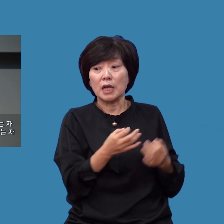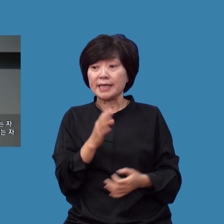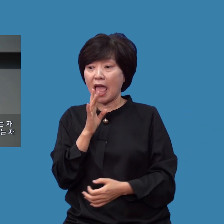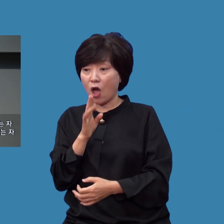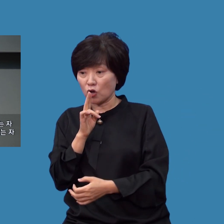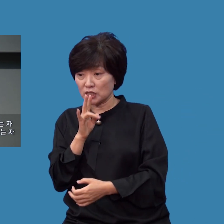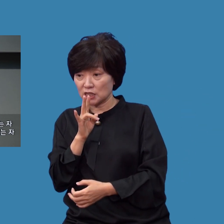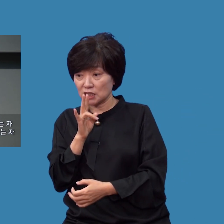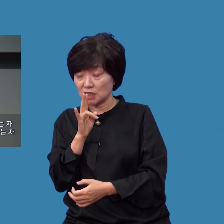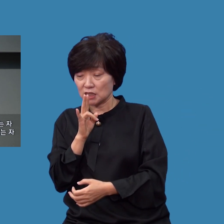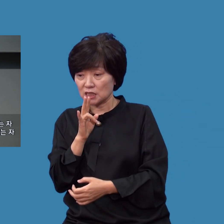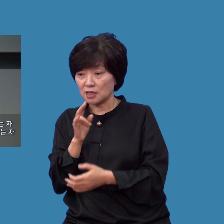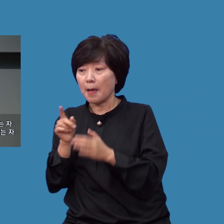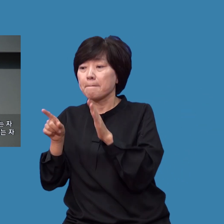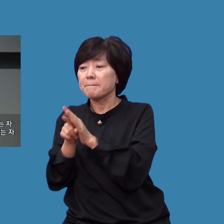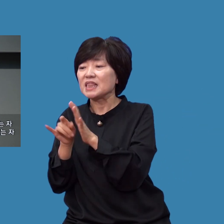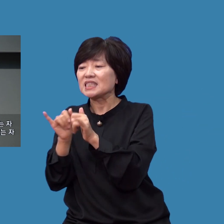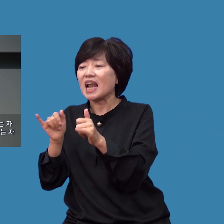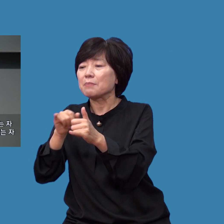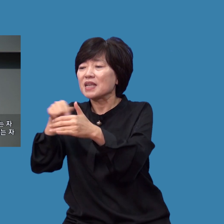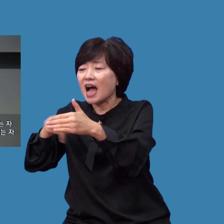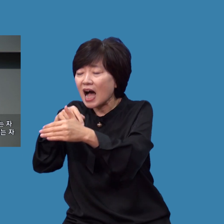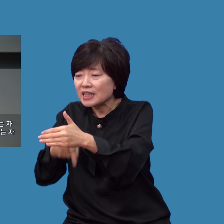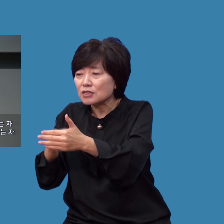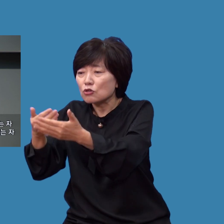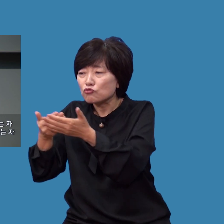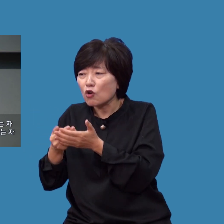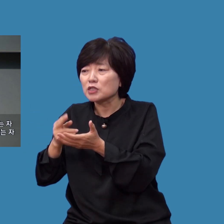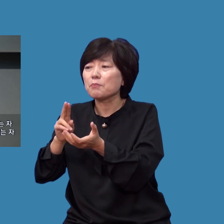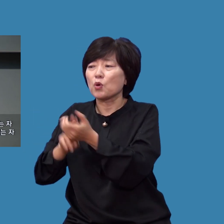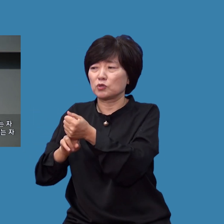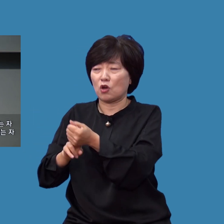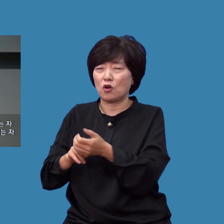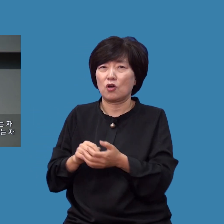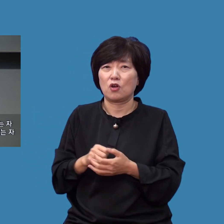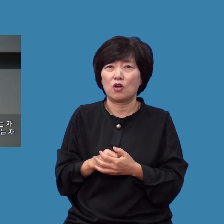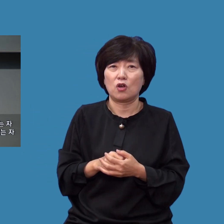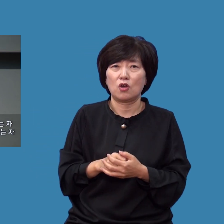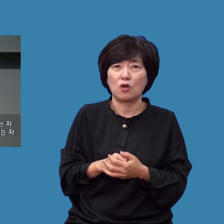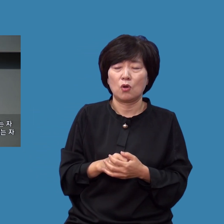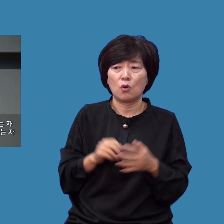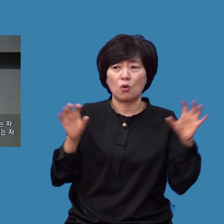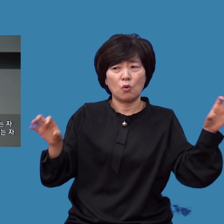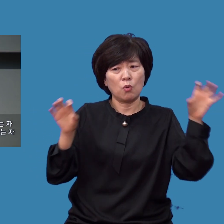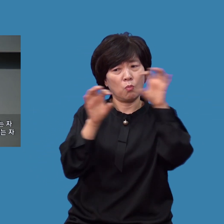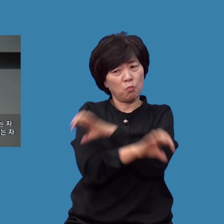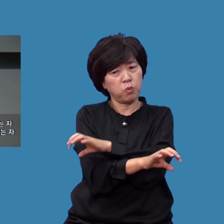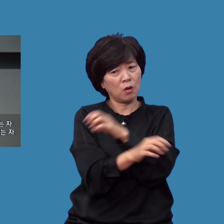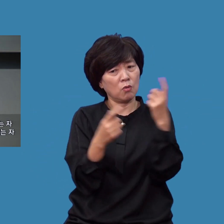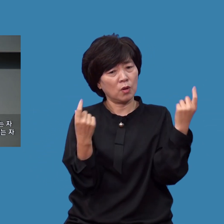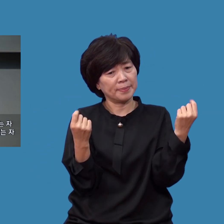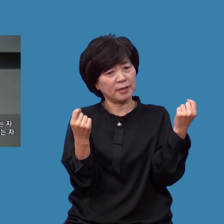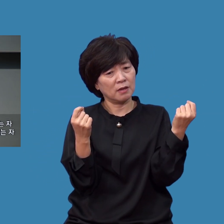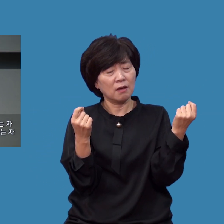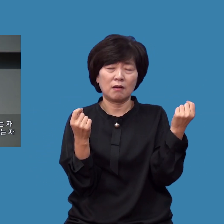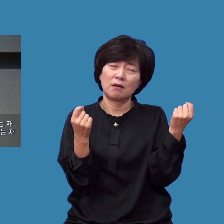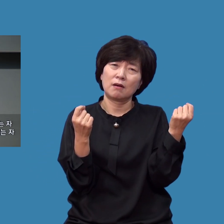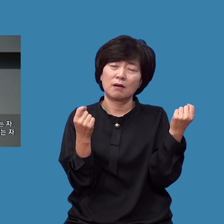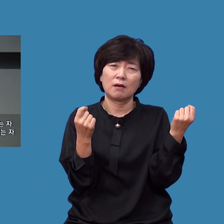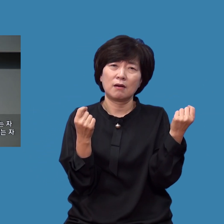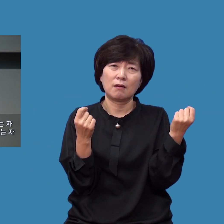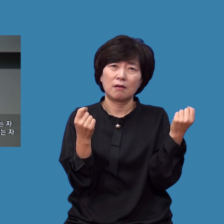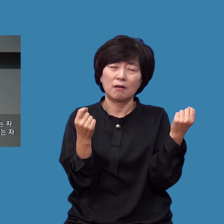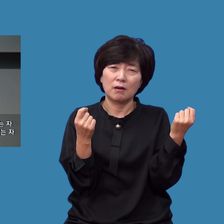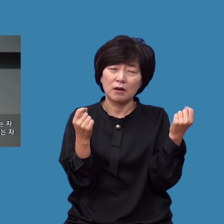아니고 그냥 믿는 사람들 안에서 주어진 표적이라는 거야. 조금 뒤바뀐 것 같죠, 약간.